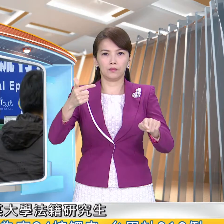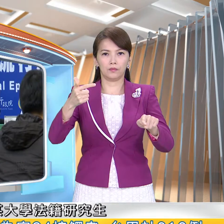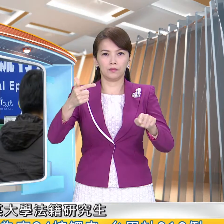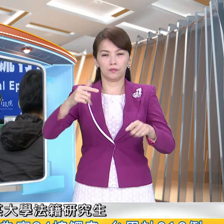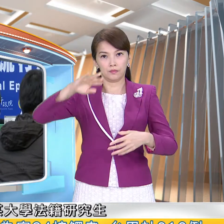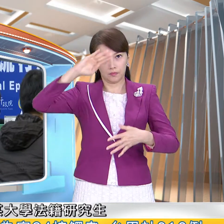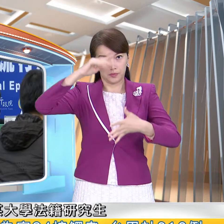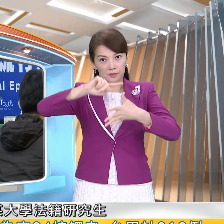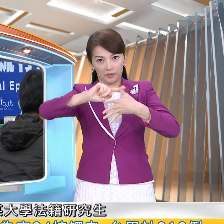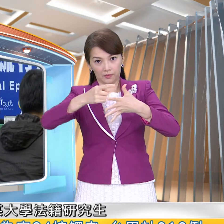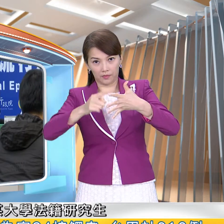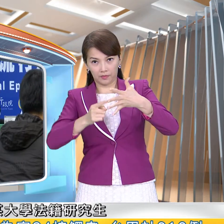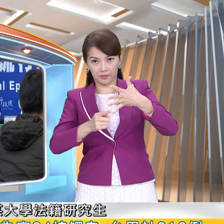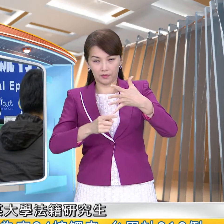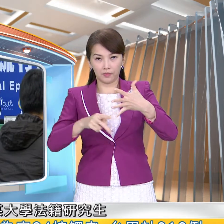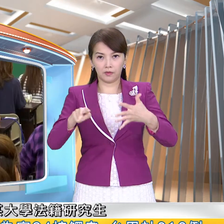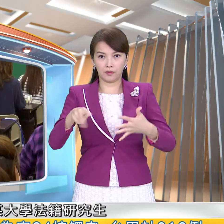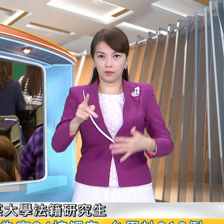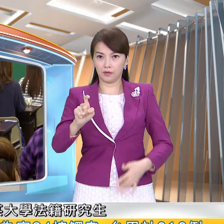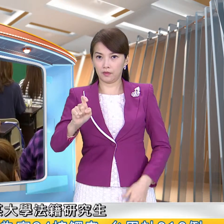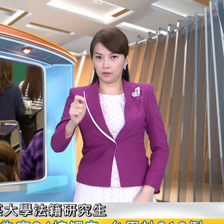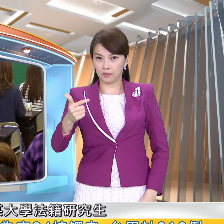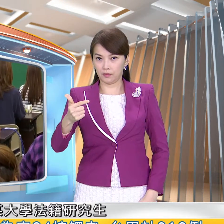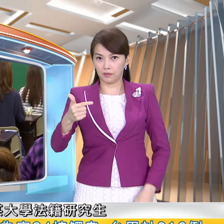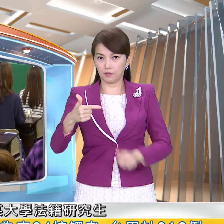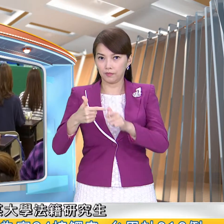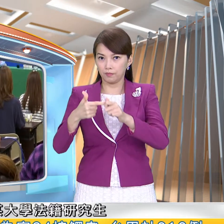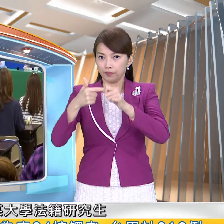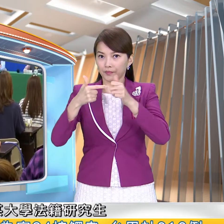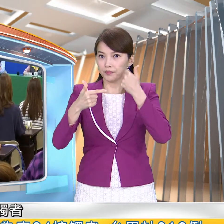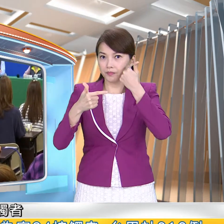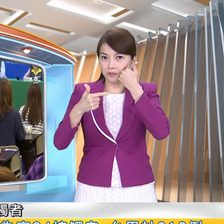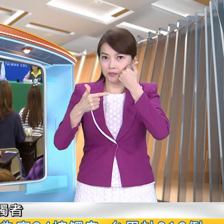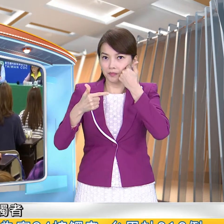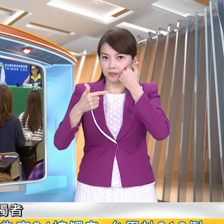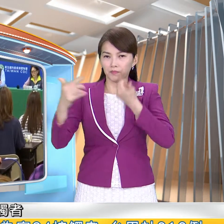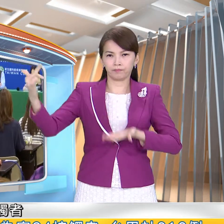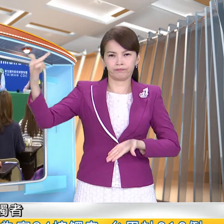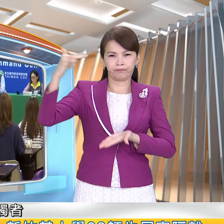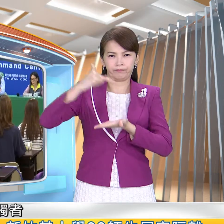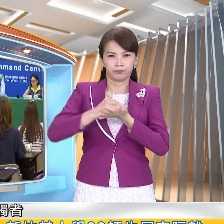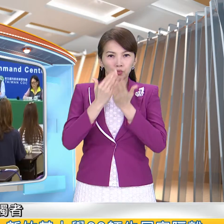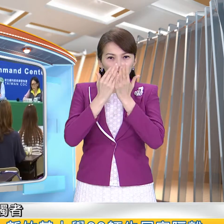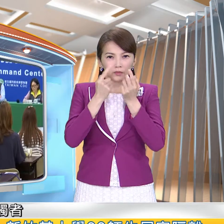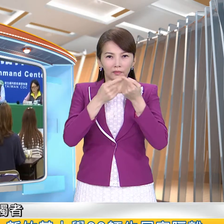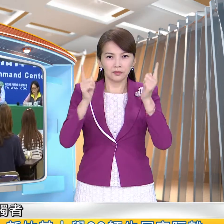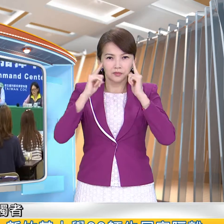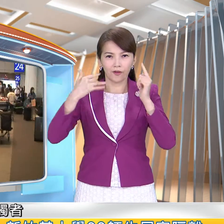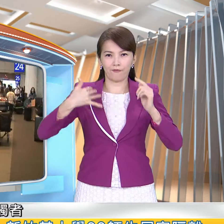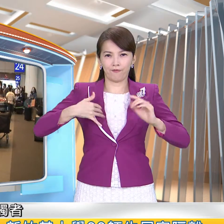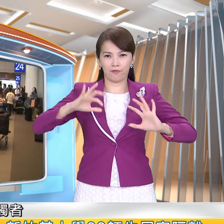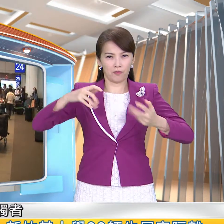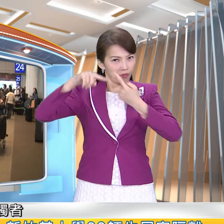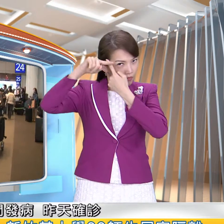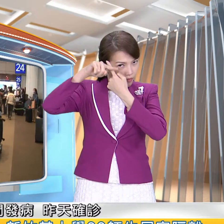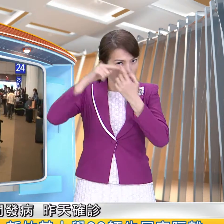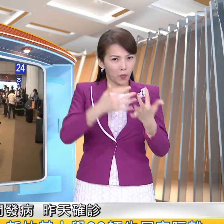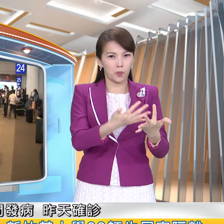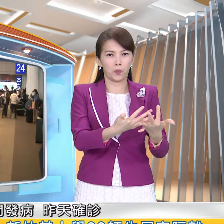216是某大学法国籍的研究生，是案84的接触者。他在居家